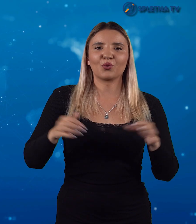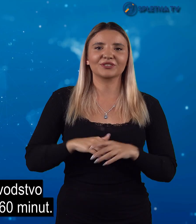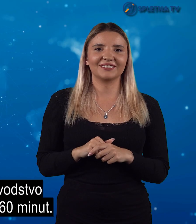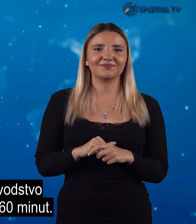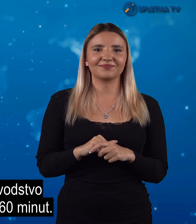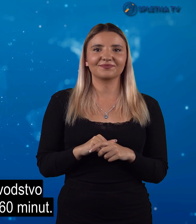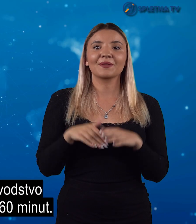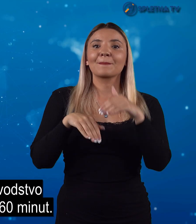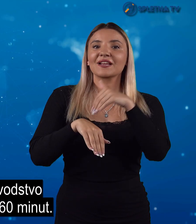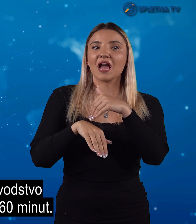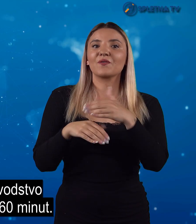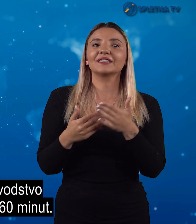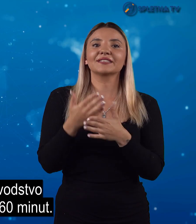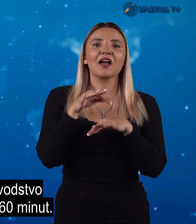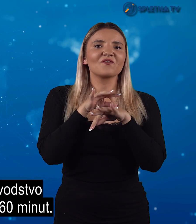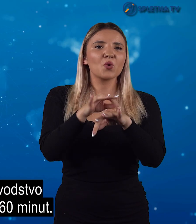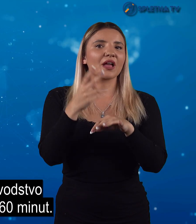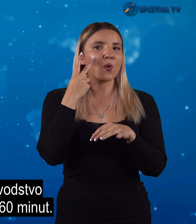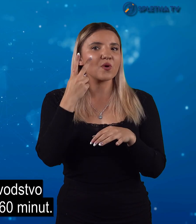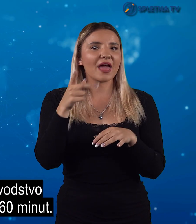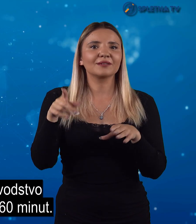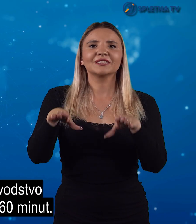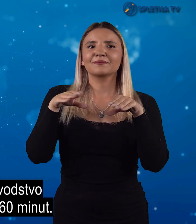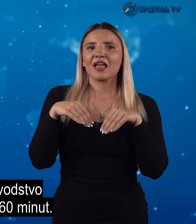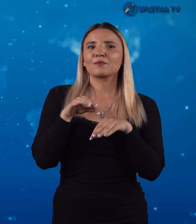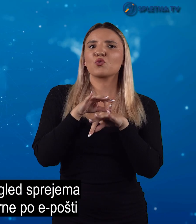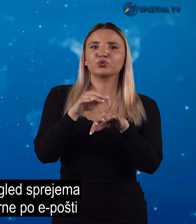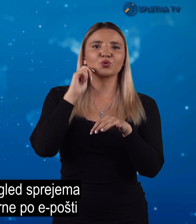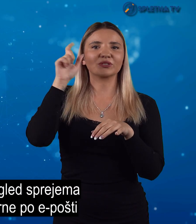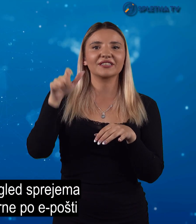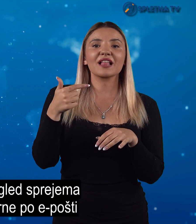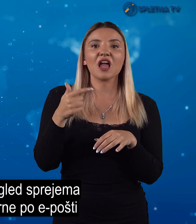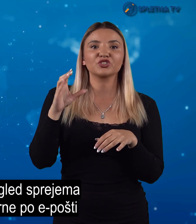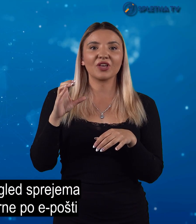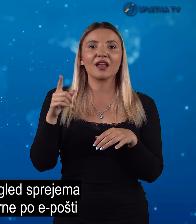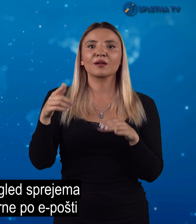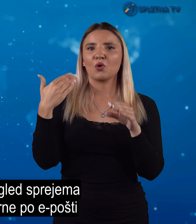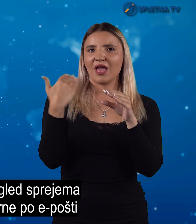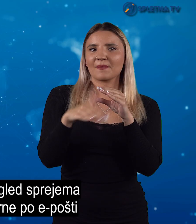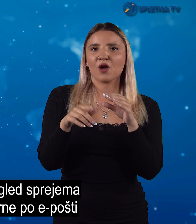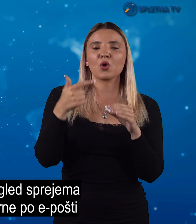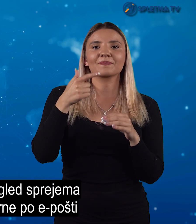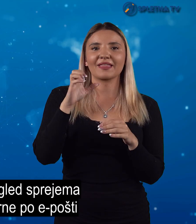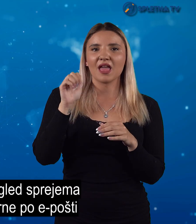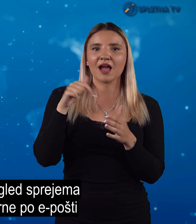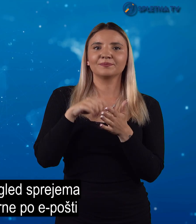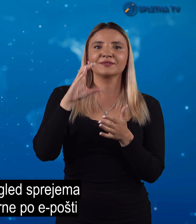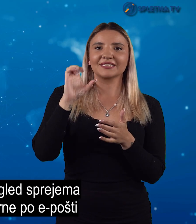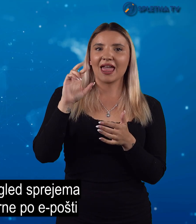Brezplačno vodstvo traja približno 60 minut. Prijave za voden ogled sprejema kustosinja Teja Černe po